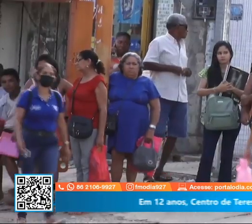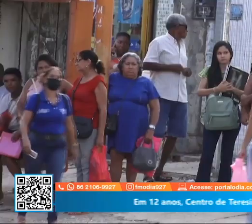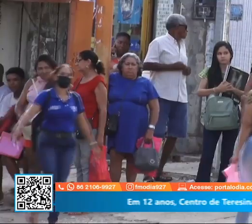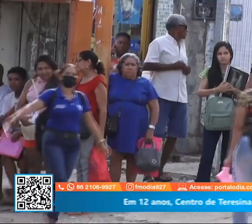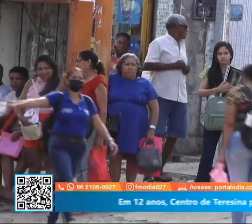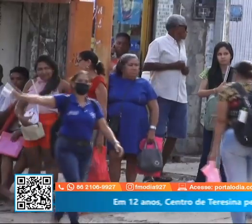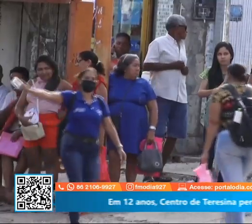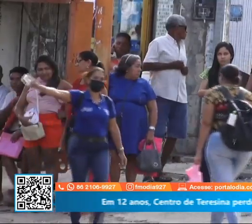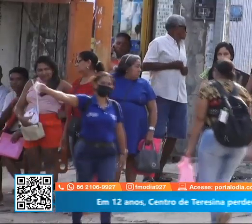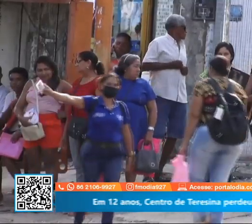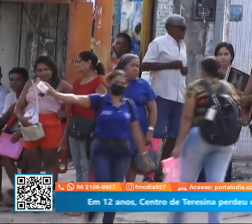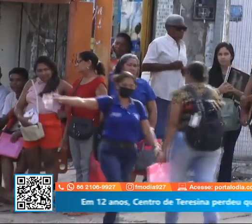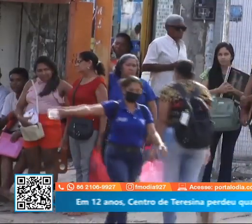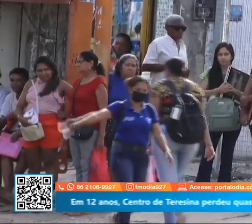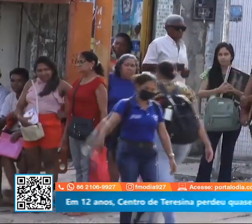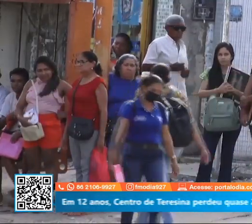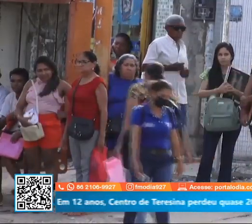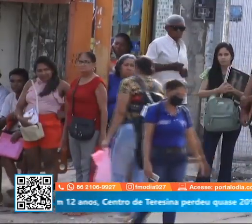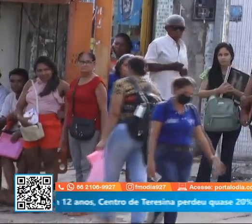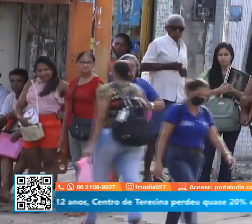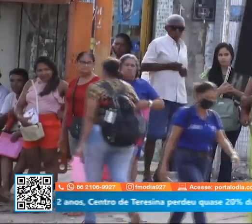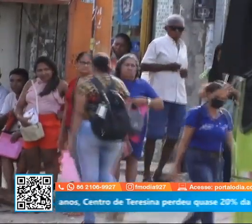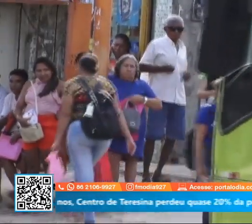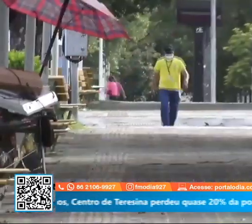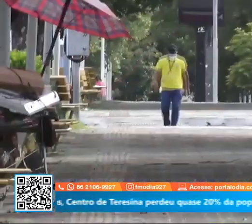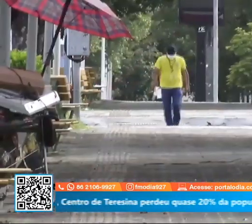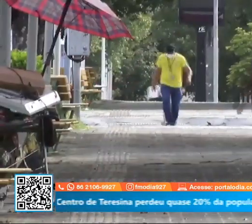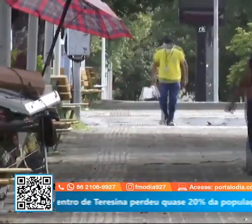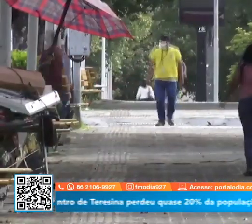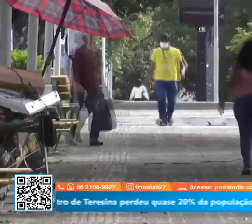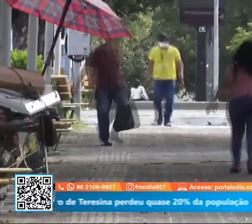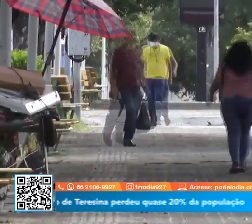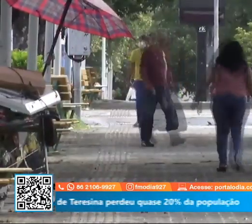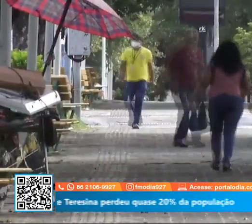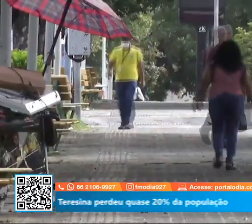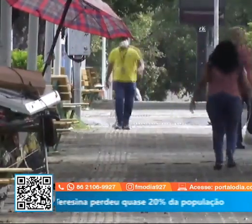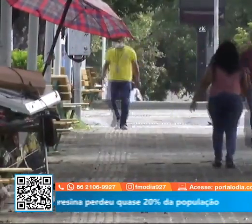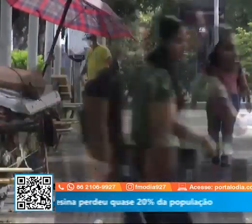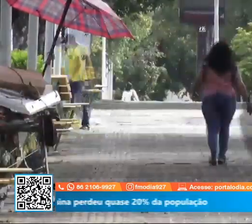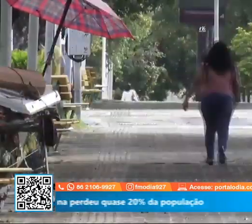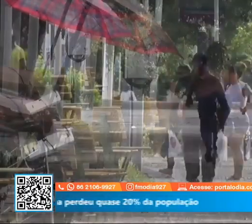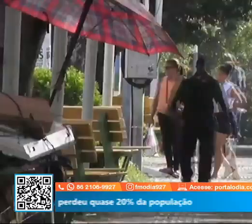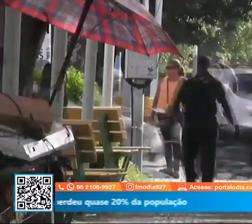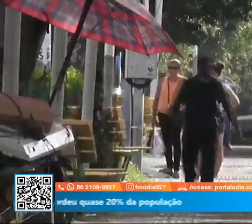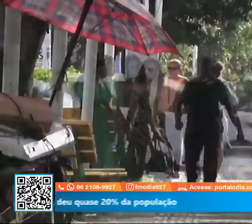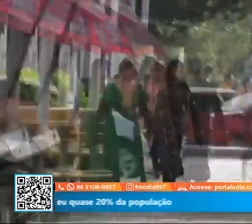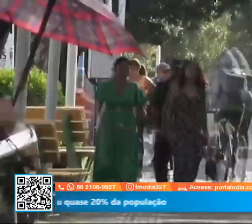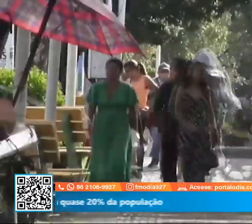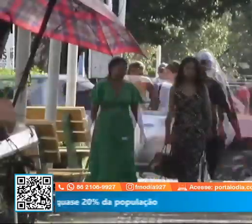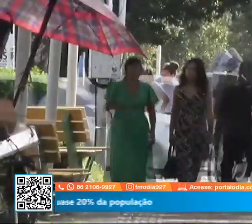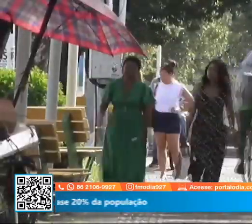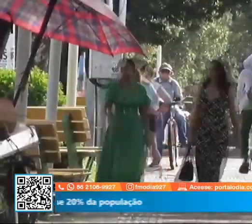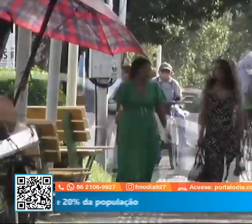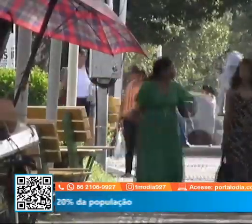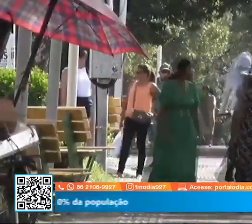ou seja, o reconhecimento de que as pessoas são naturalmente diferentes e por isso merecem